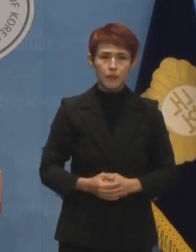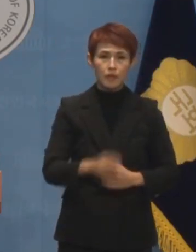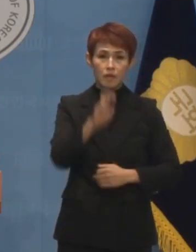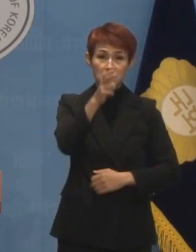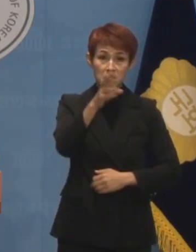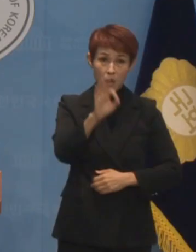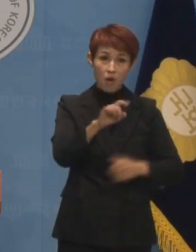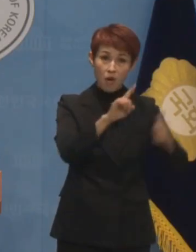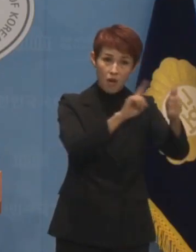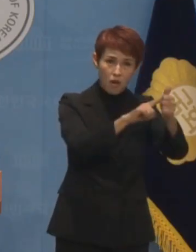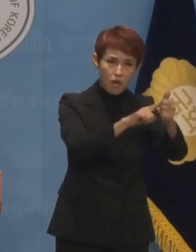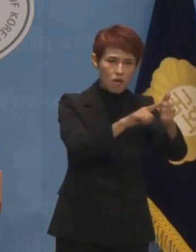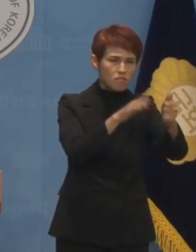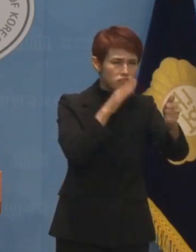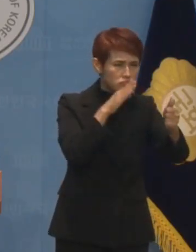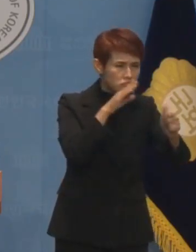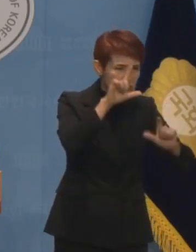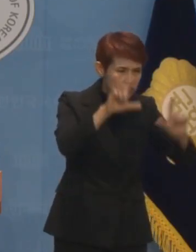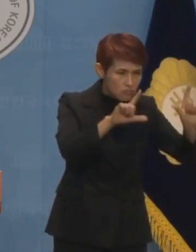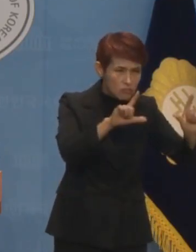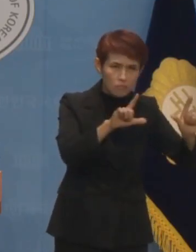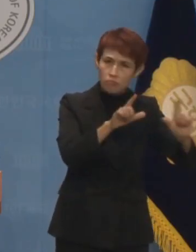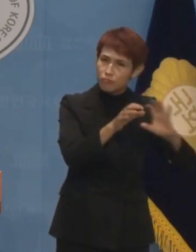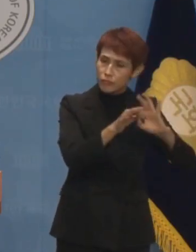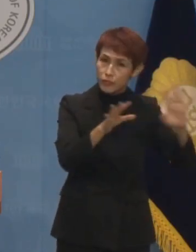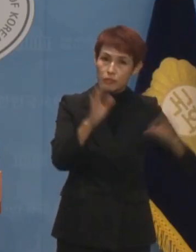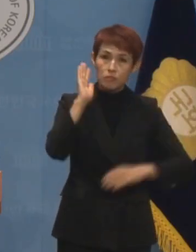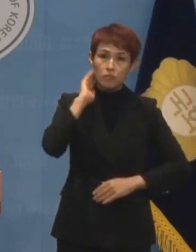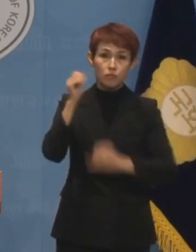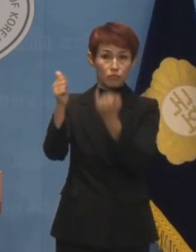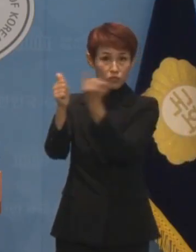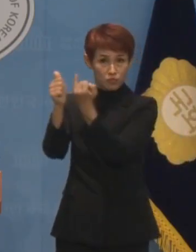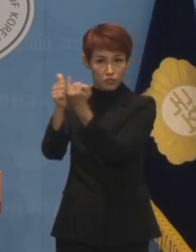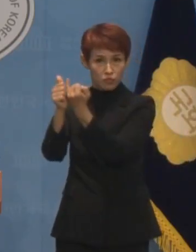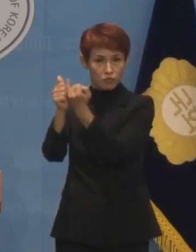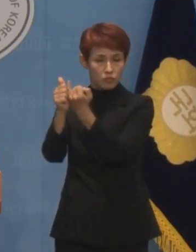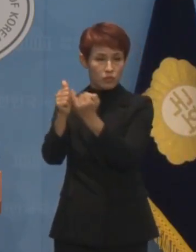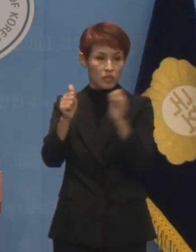명태균 씨의 실체가 무엇이든 대통령 부부가 그를